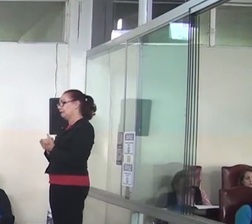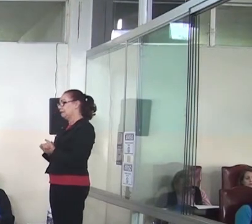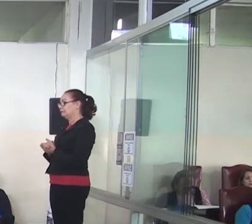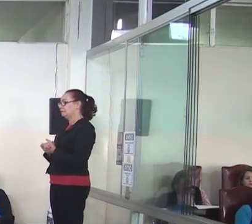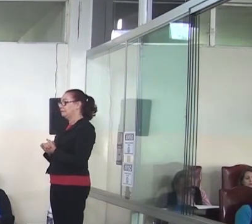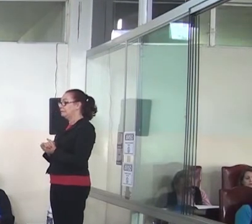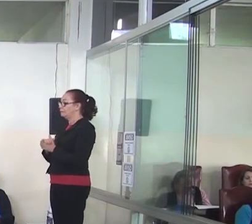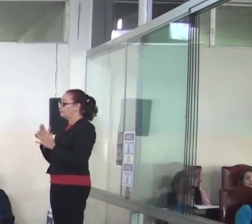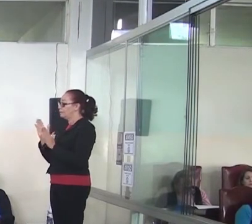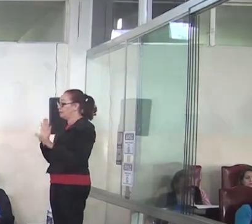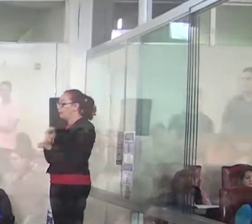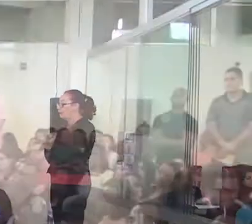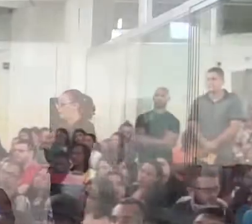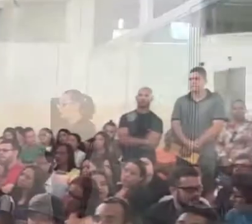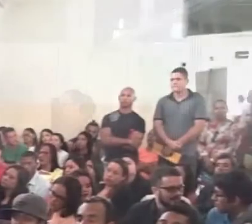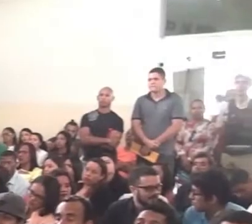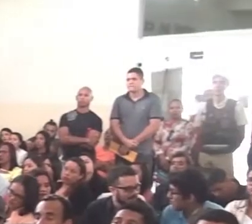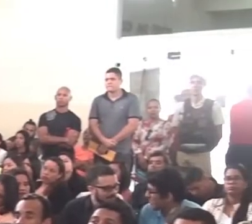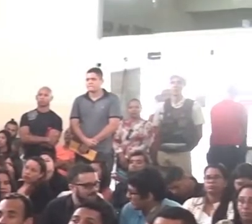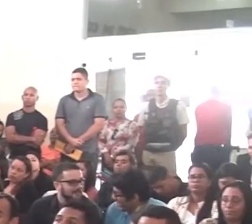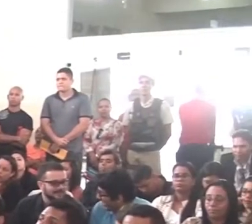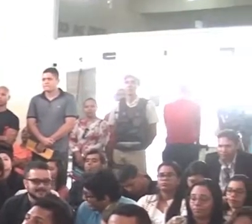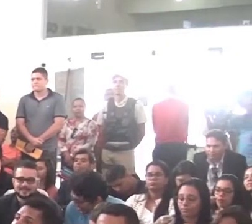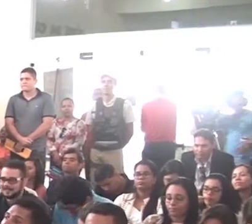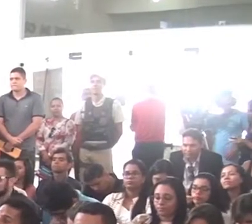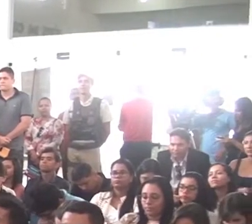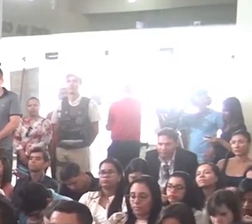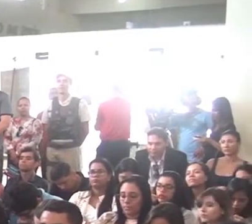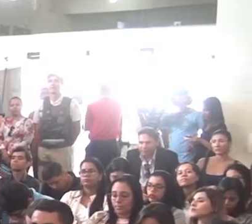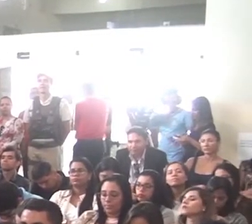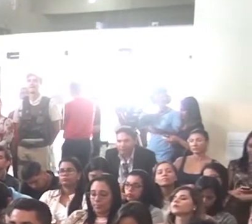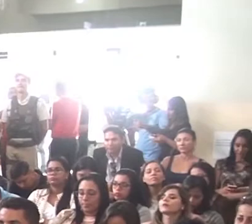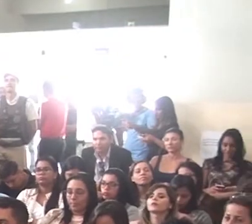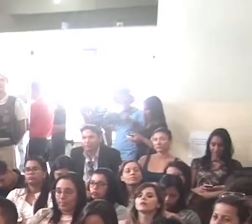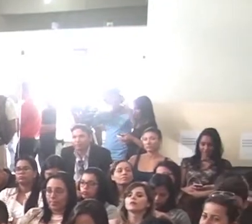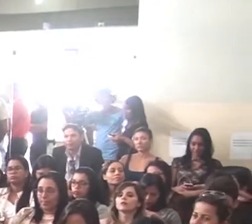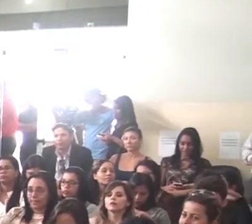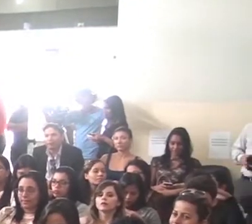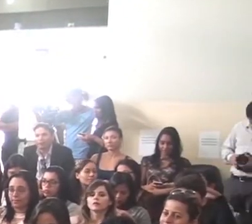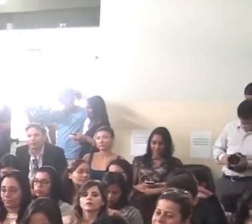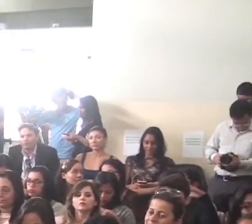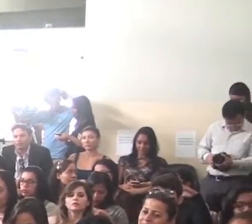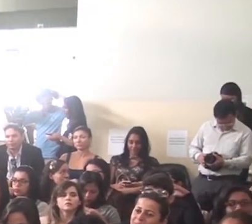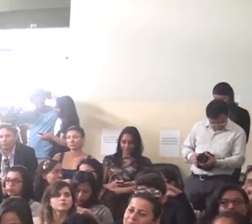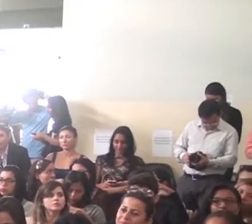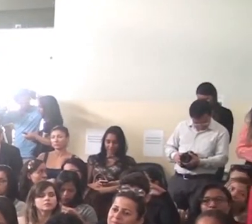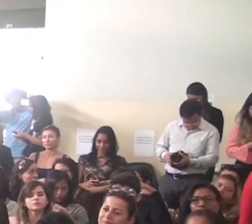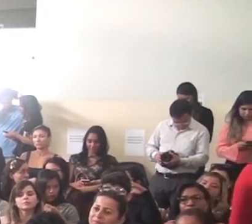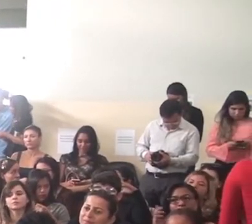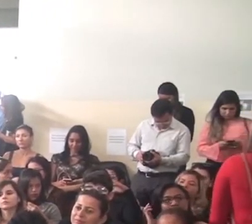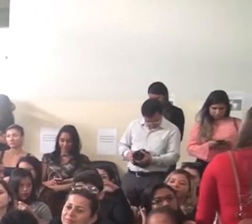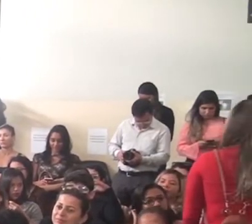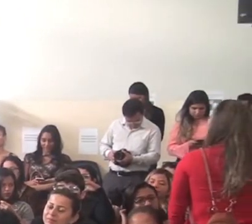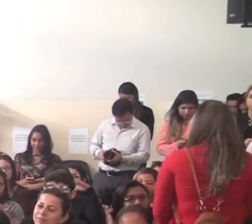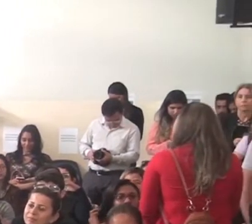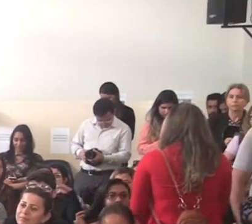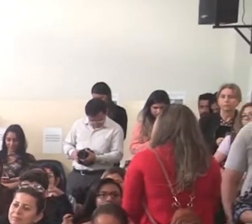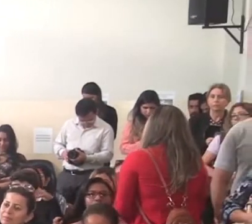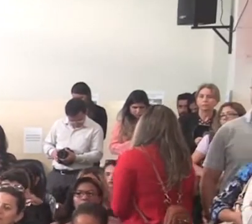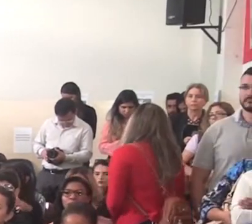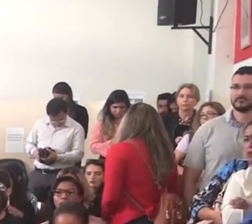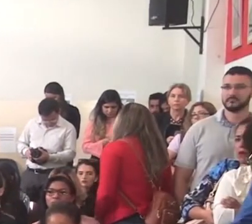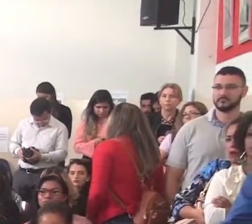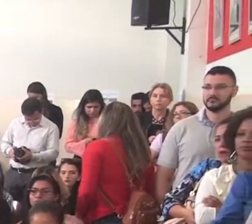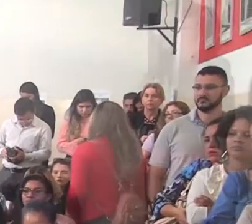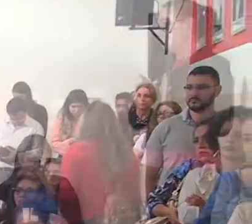mostrar como isso aqui não é uma coisa que foi tirada do nada, isso aqui está baseado na prova do inquérito e foi geralmente confirmado na